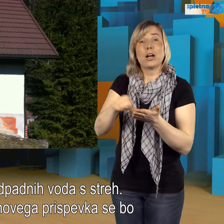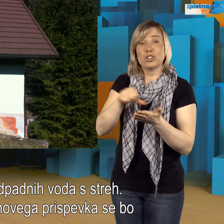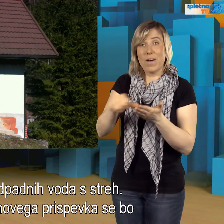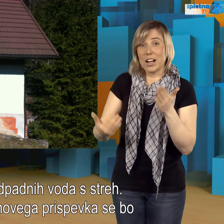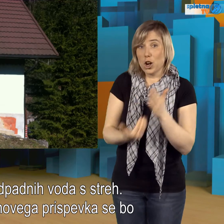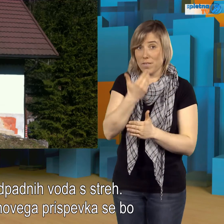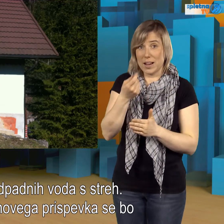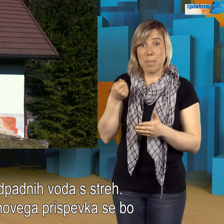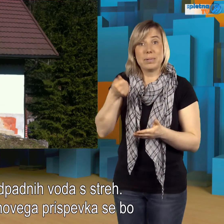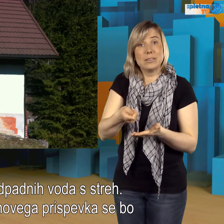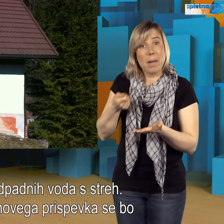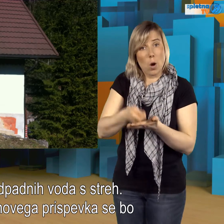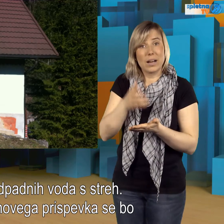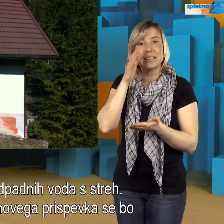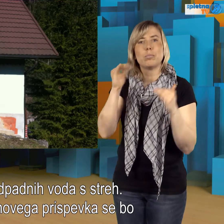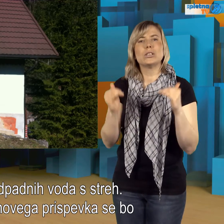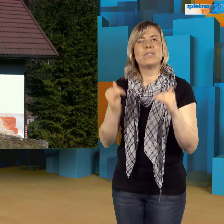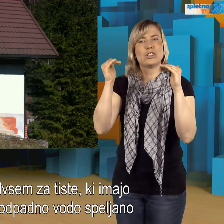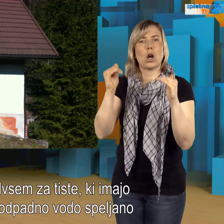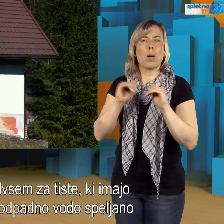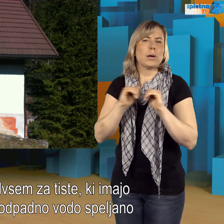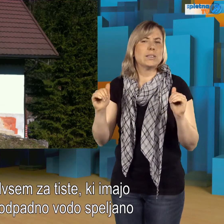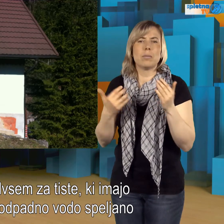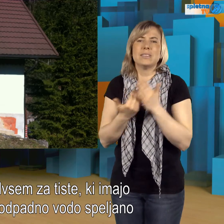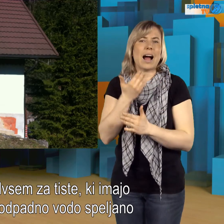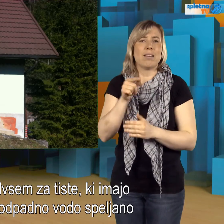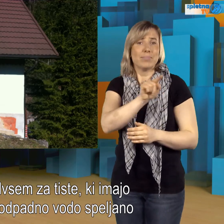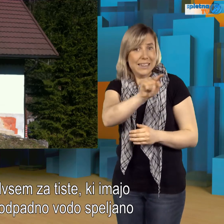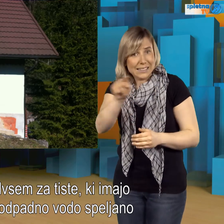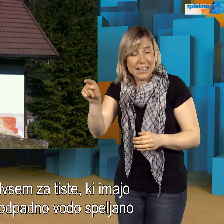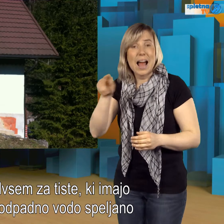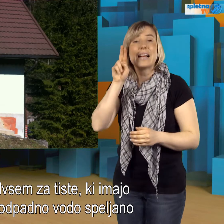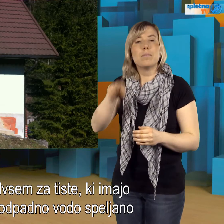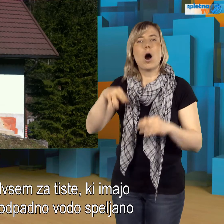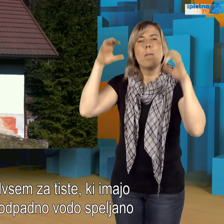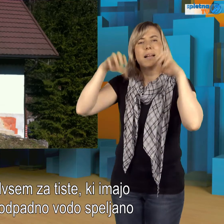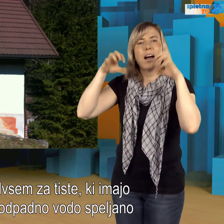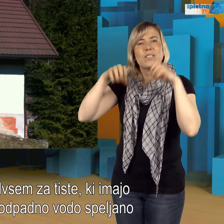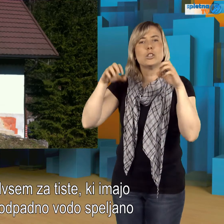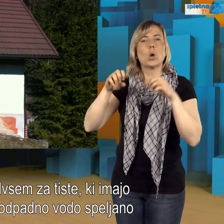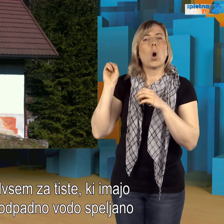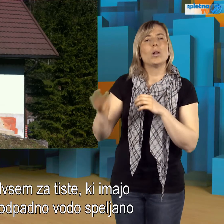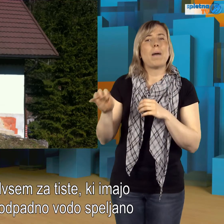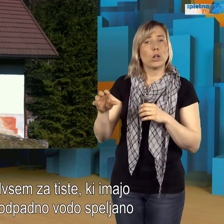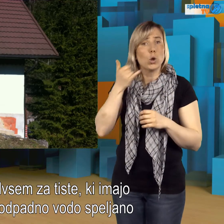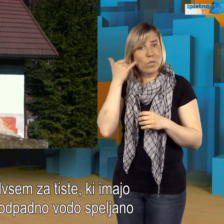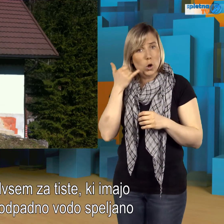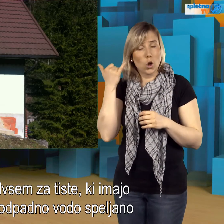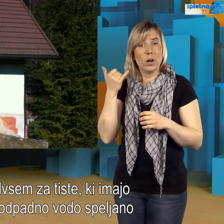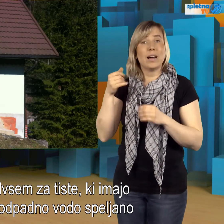Plačevanje novega prispevka se bo zvišalo predvsem za tiste, ki imajo padavinsko odpadno vodo speljano v javni kanalizacijski